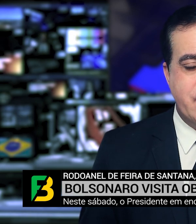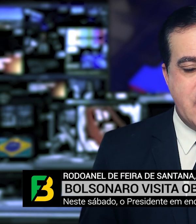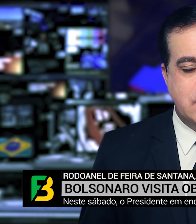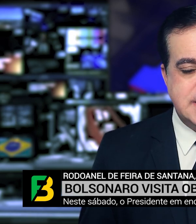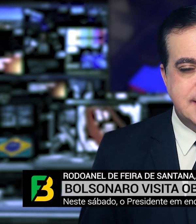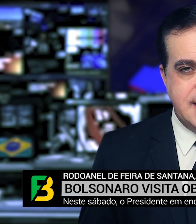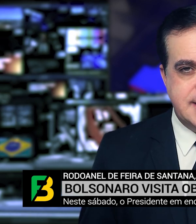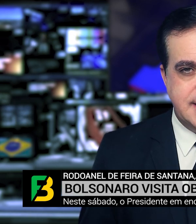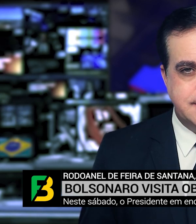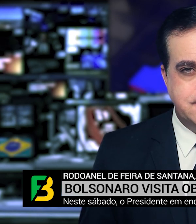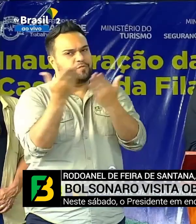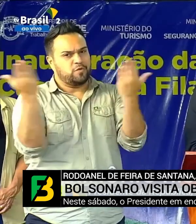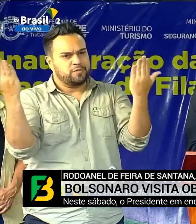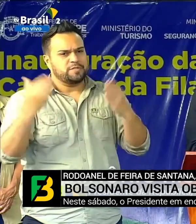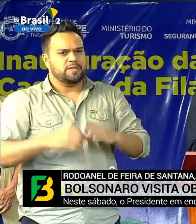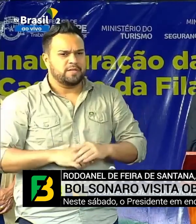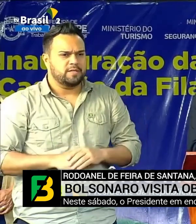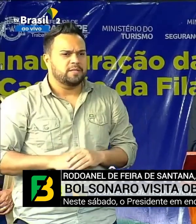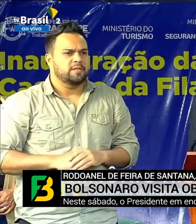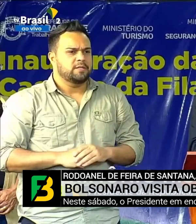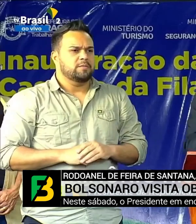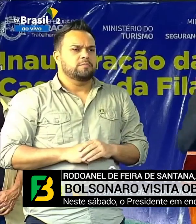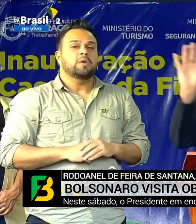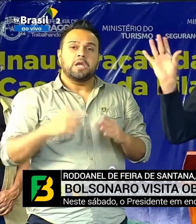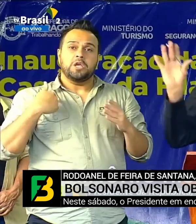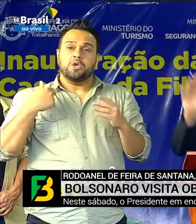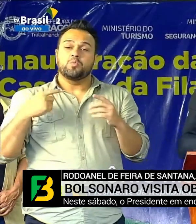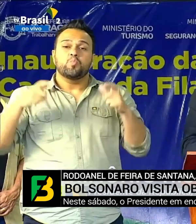indústria naval brasileira. Visitando a